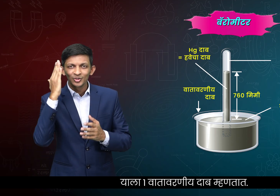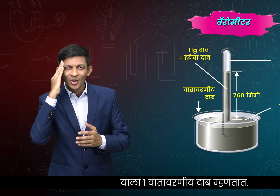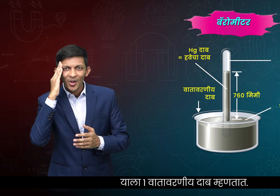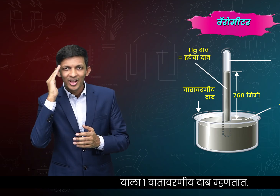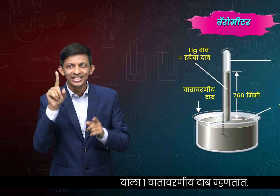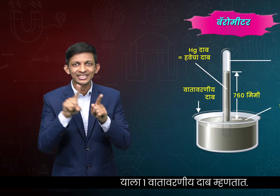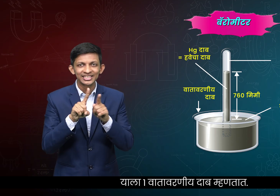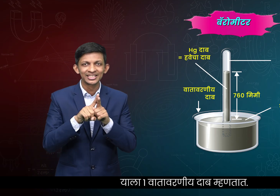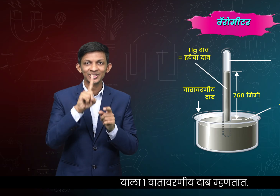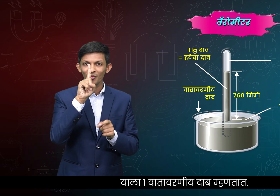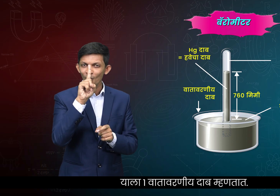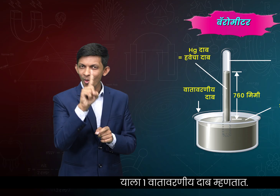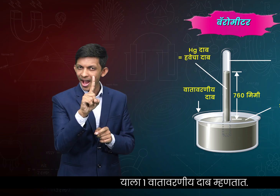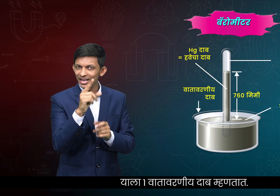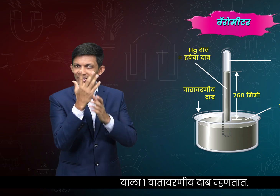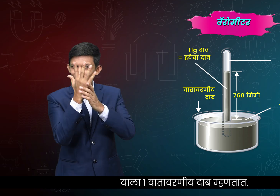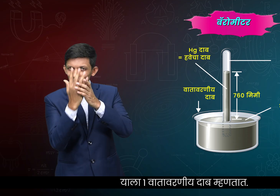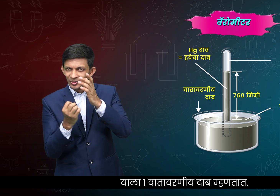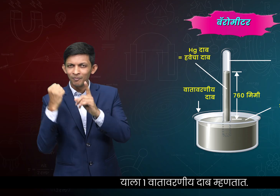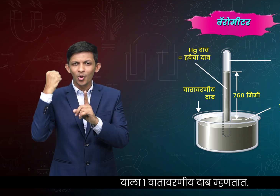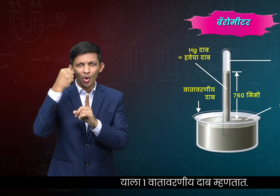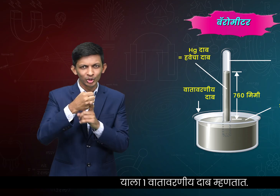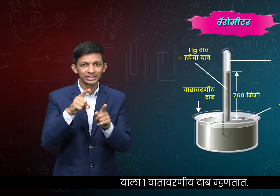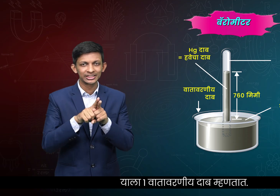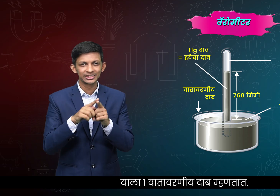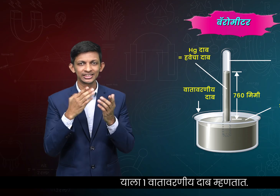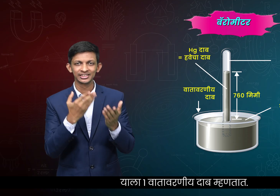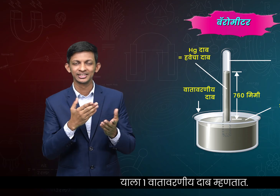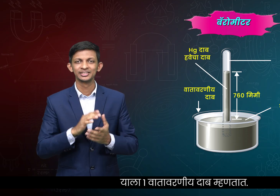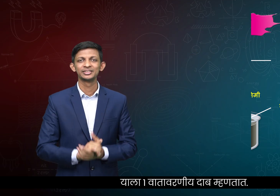याला वातावरणीय दाब असे म्हणतात.